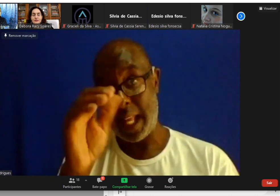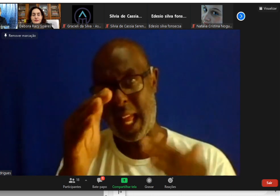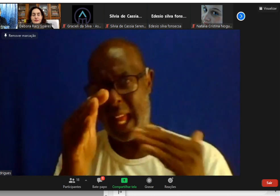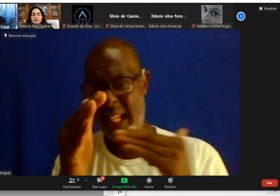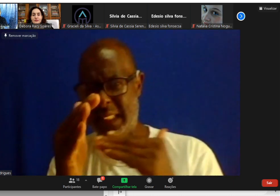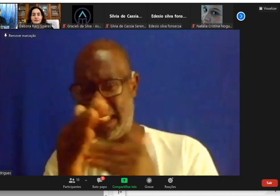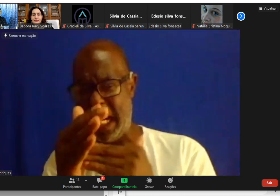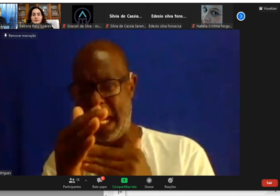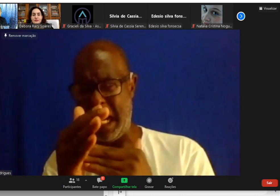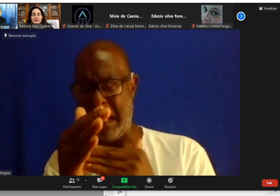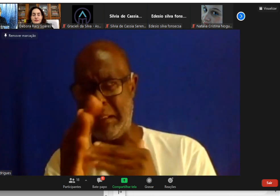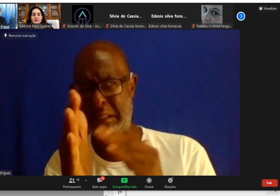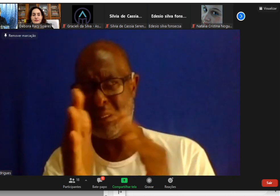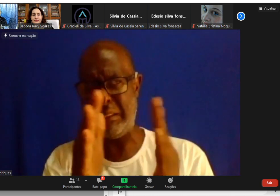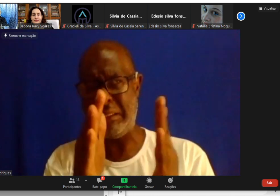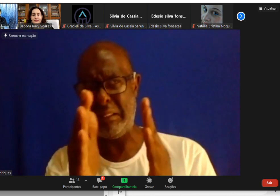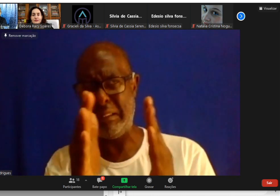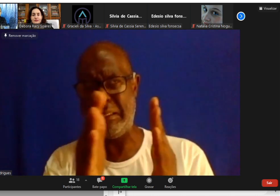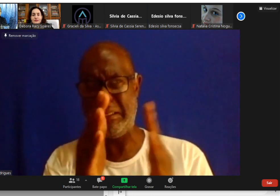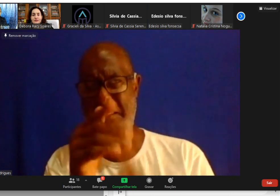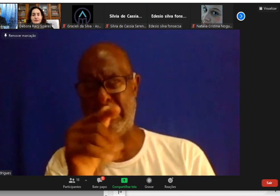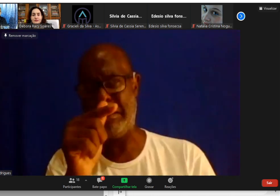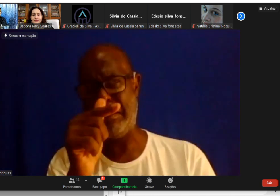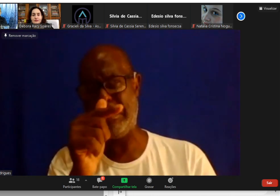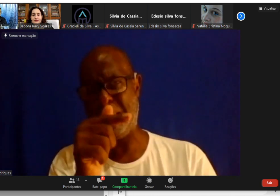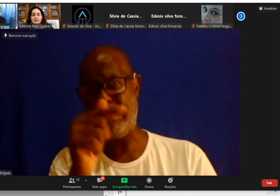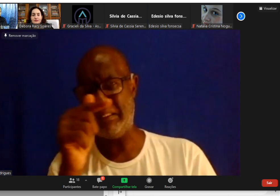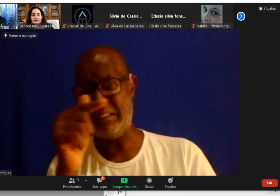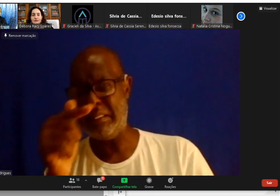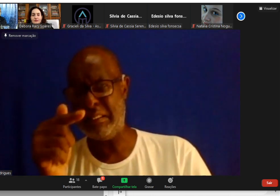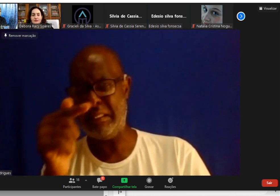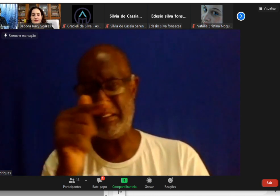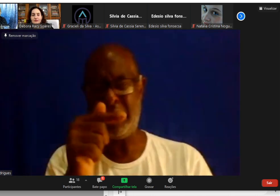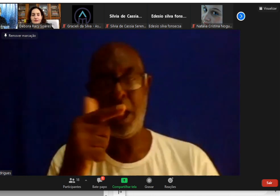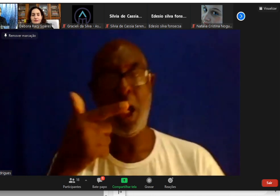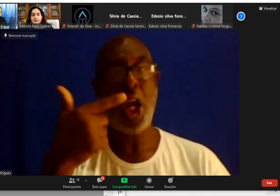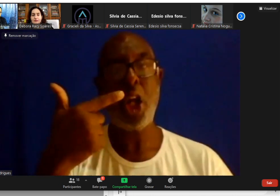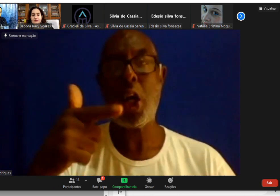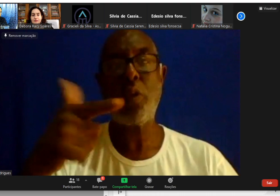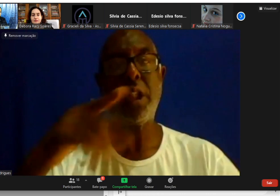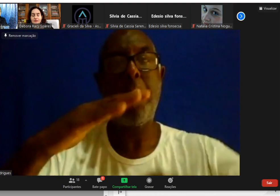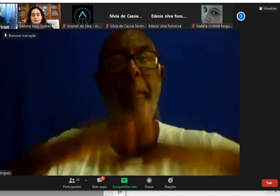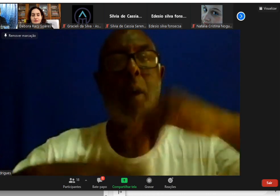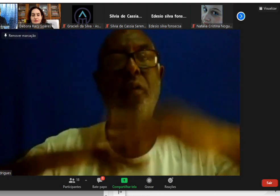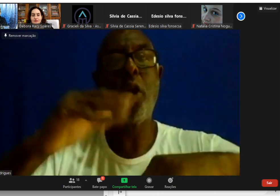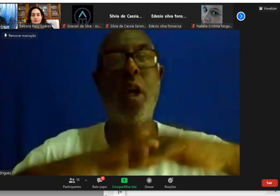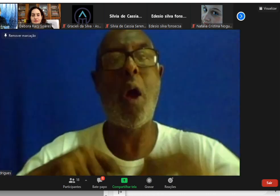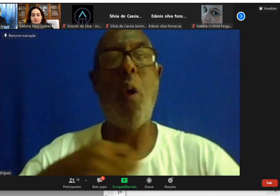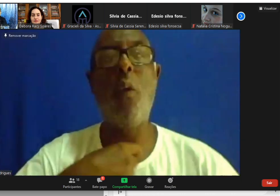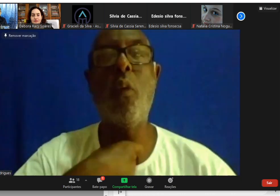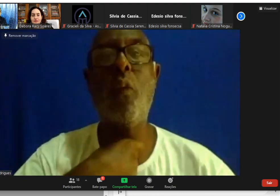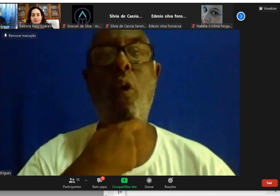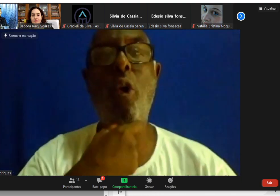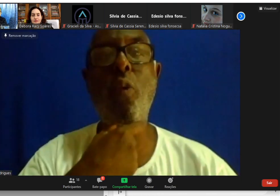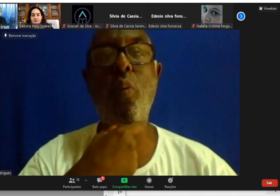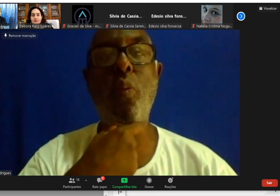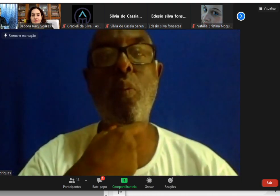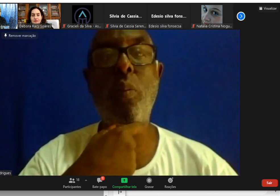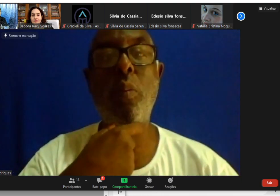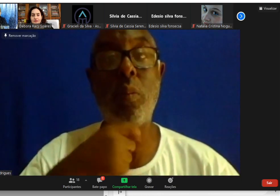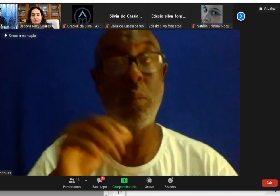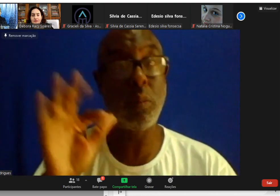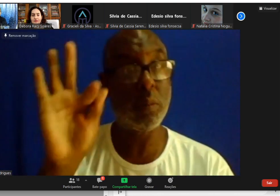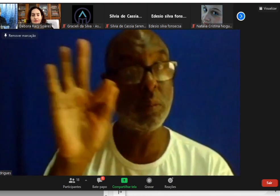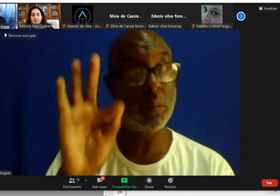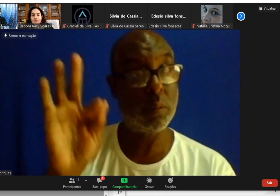Em 1970, até por volta de 77, não havia